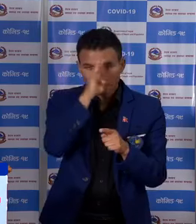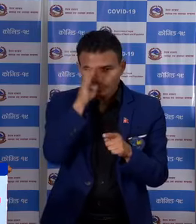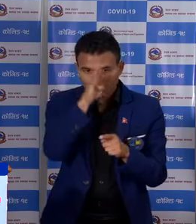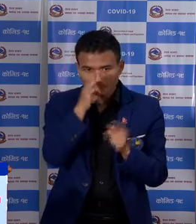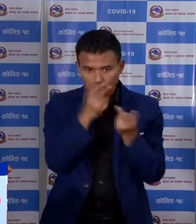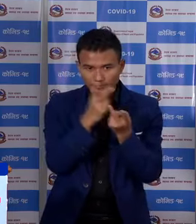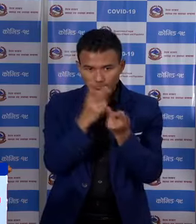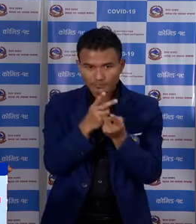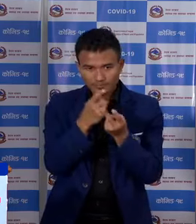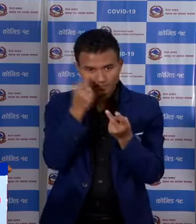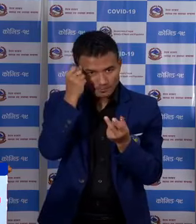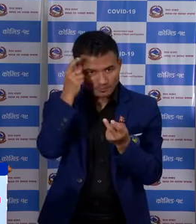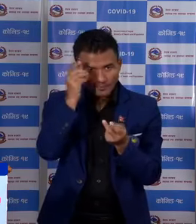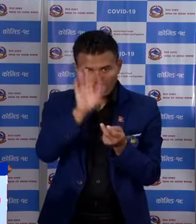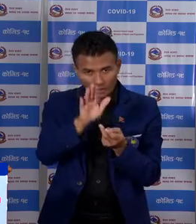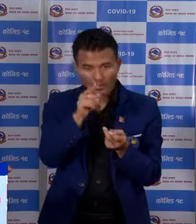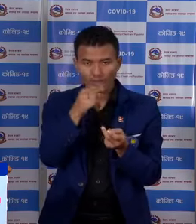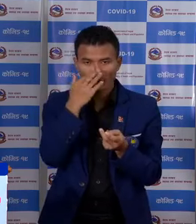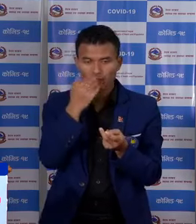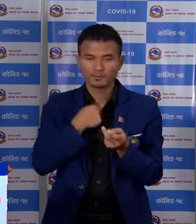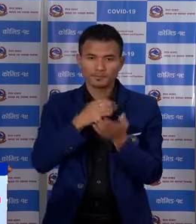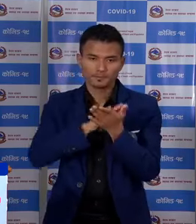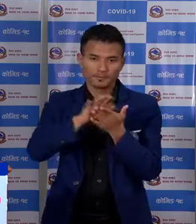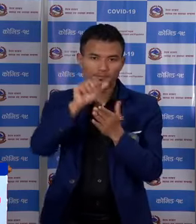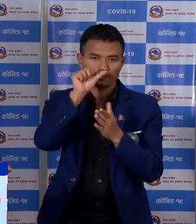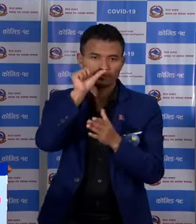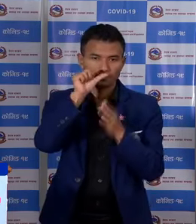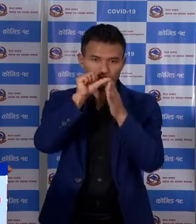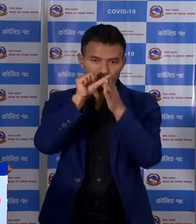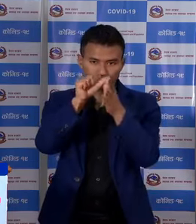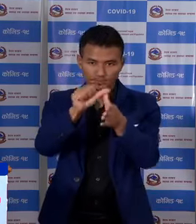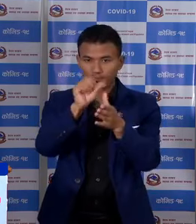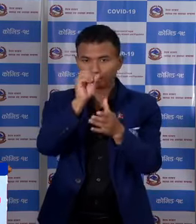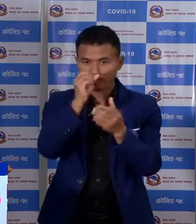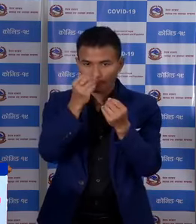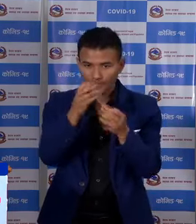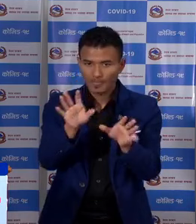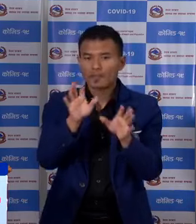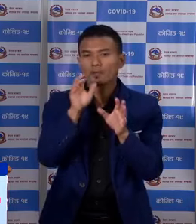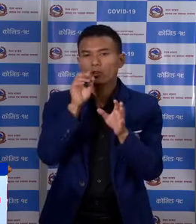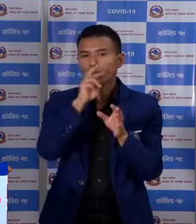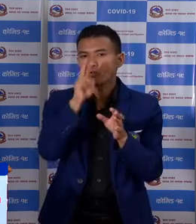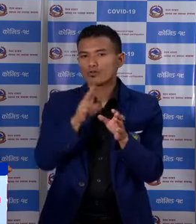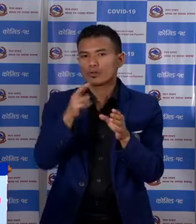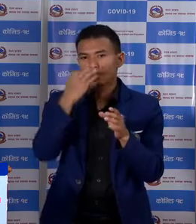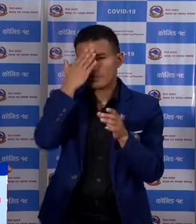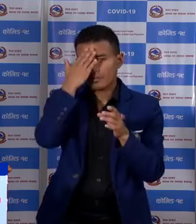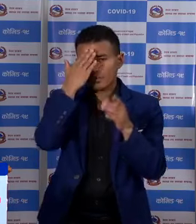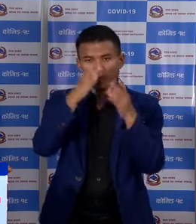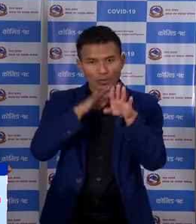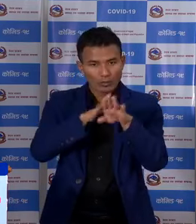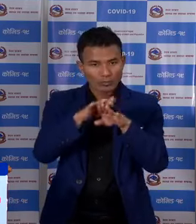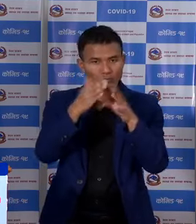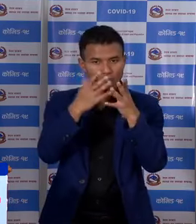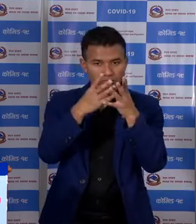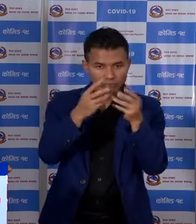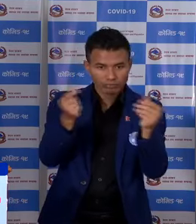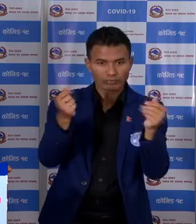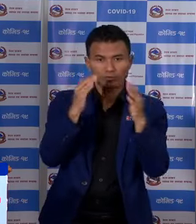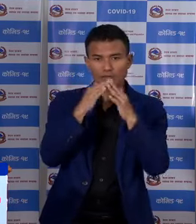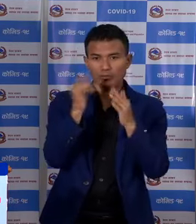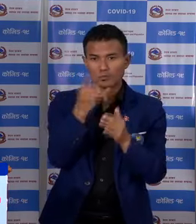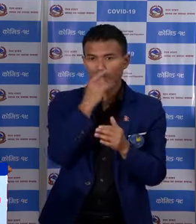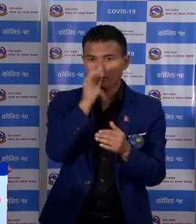दस्तू आमिले बुजे अर। मैसले चाहिए तेसमा प्रस्टपार न परस्शिश करें त्यो बाहेक संक्रमी तरू जो निको भायर घर फरकीनु भाहा छा,